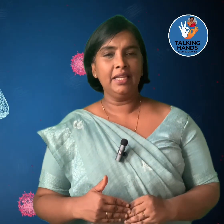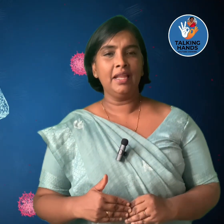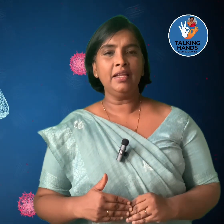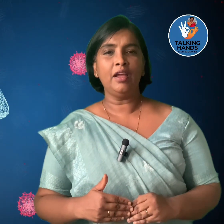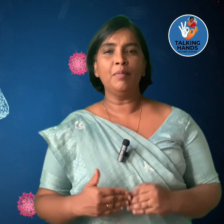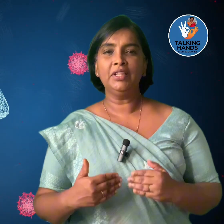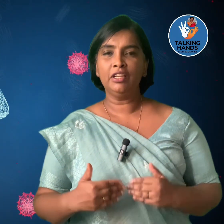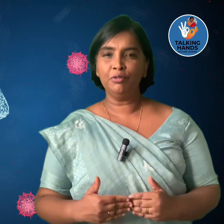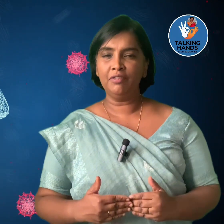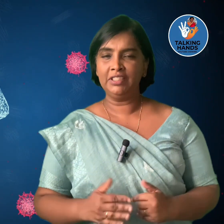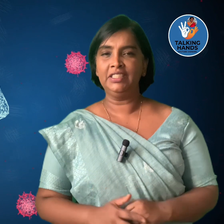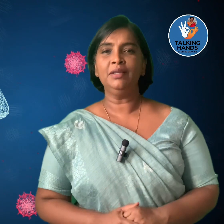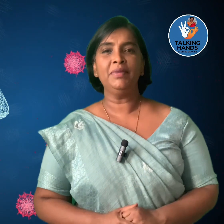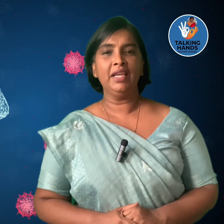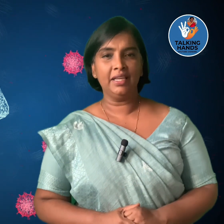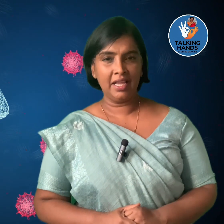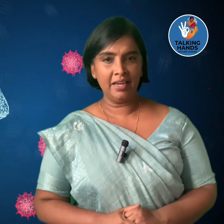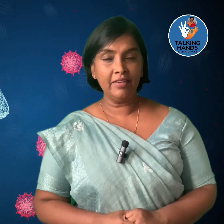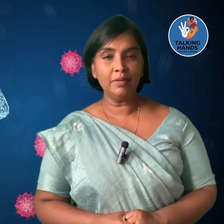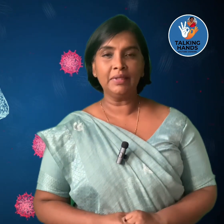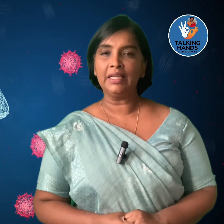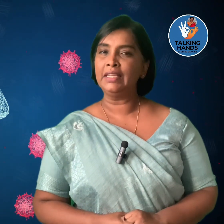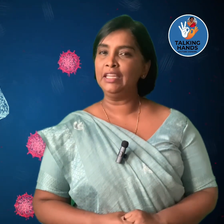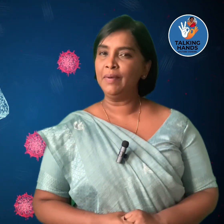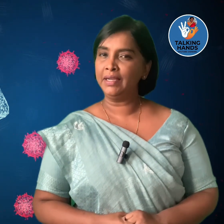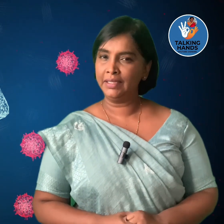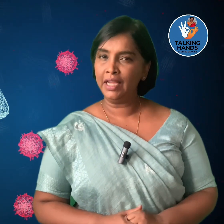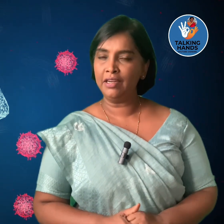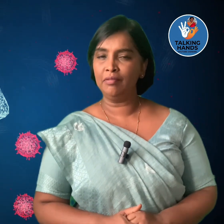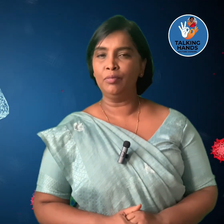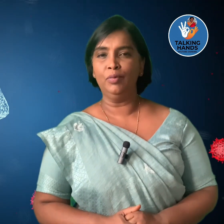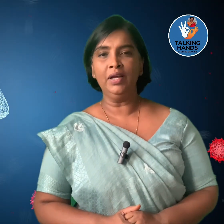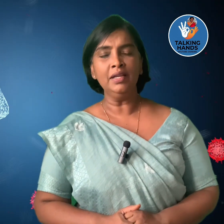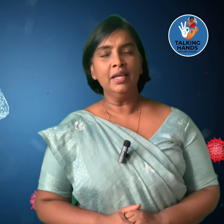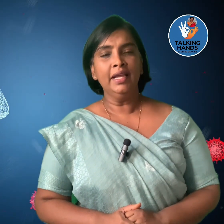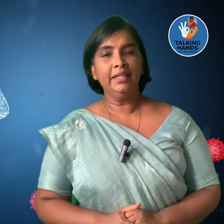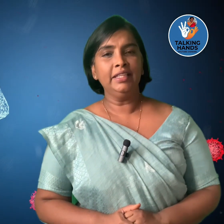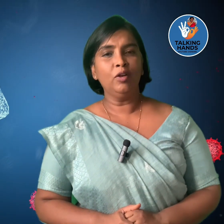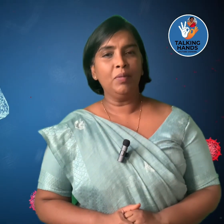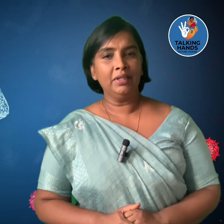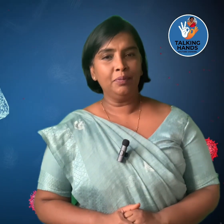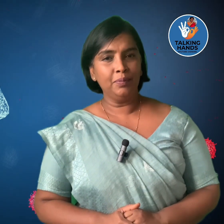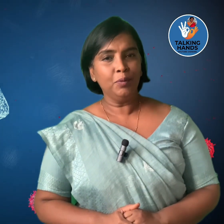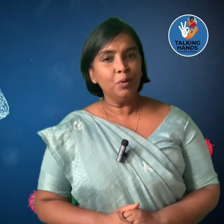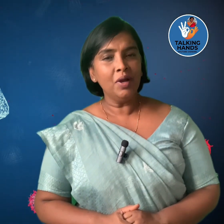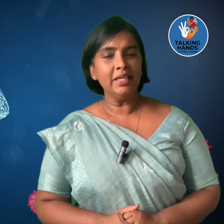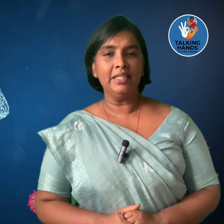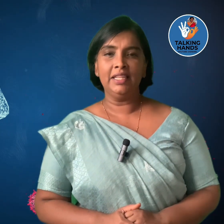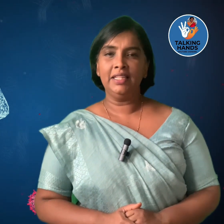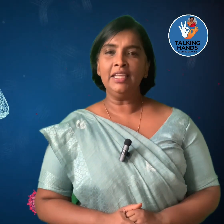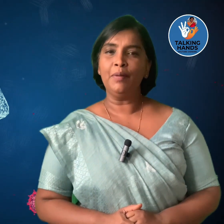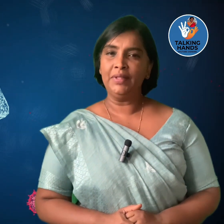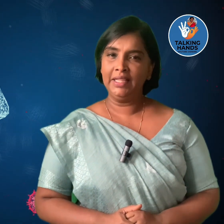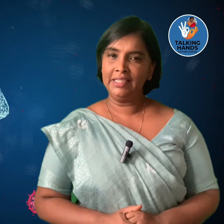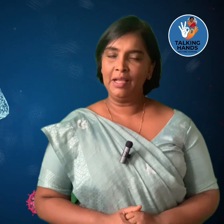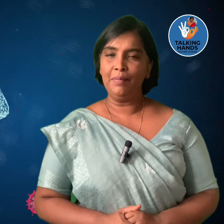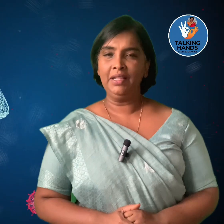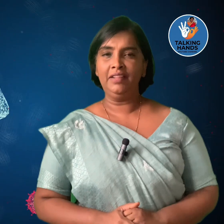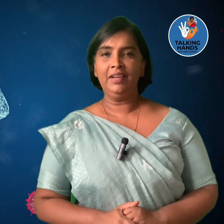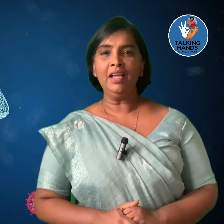නම් අමතක වුණ වචන මේ හරහා නැවත මතක් කිරීමක් කරගන්නත් පුළුවන්. ඉතින් ඔබට පුළුවන් ඉදිරියේදී අපිත් එක්ක සම්බන්ධ වෙලා